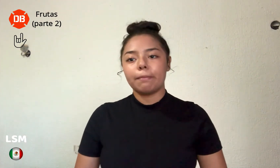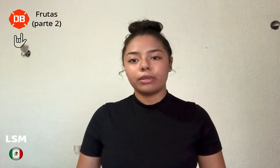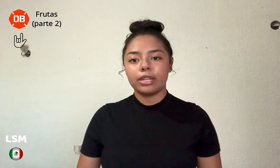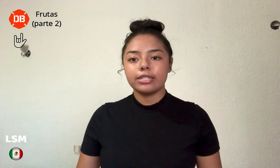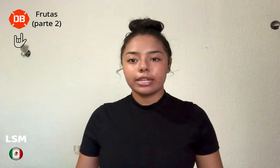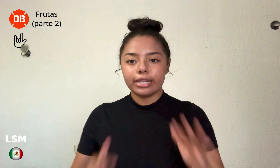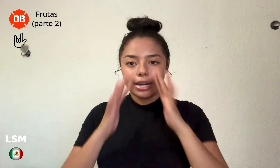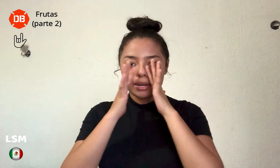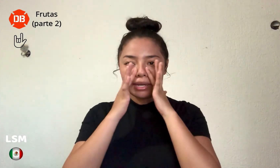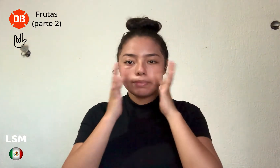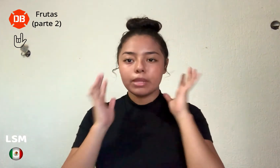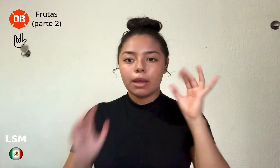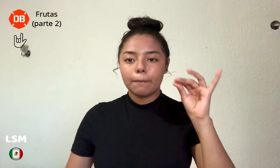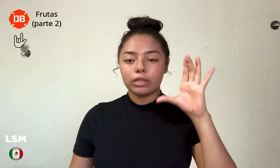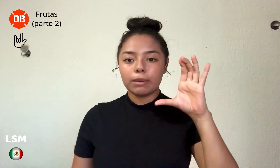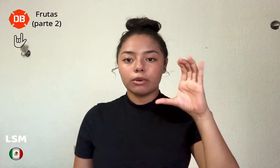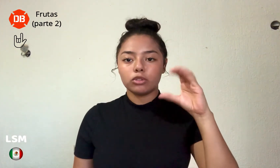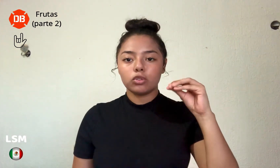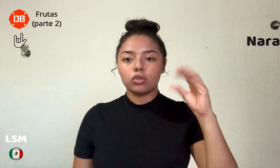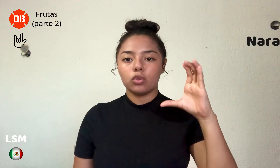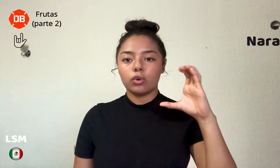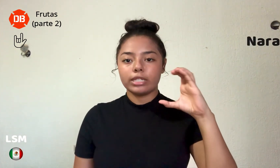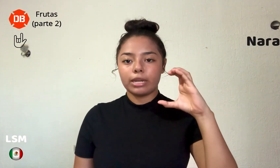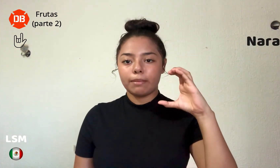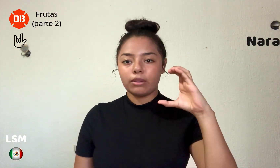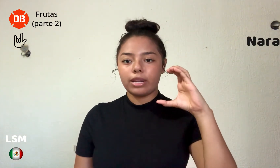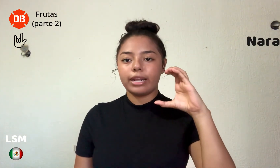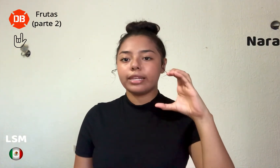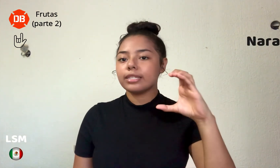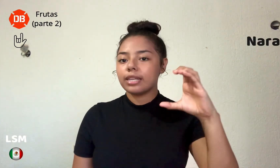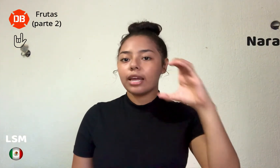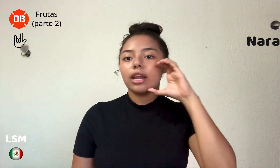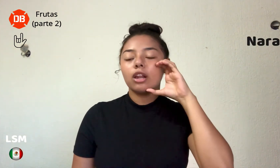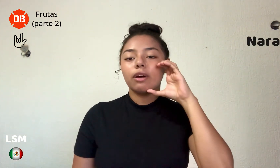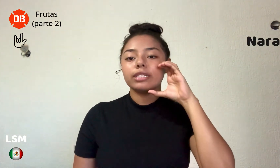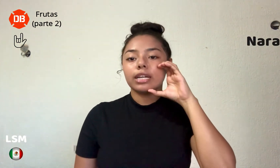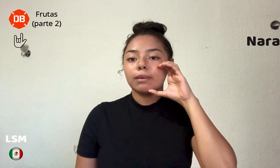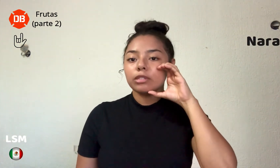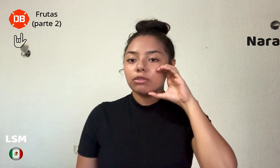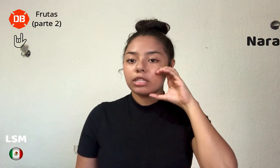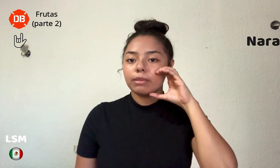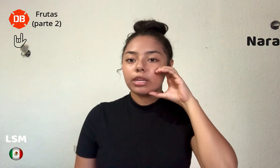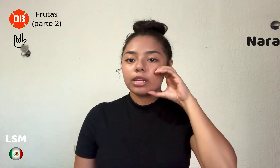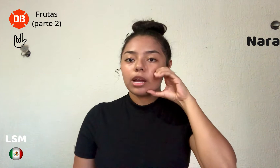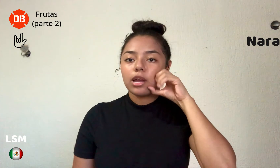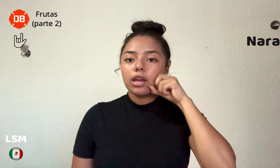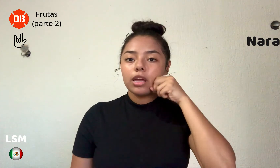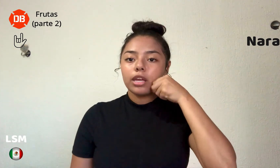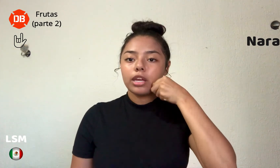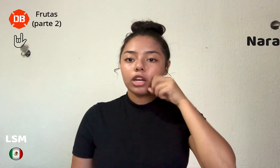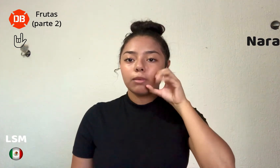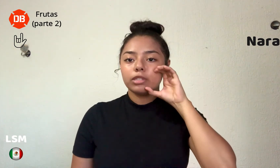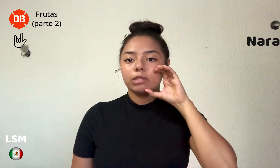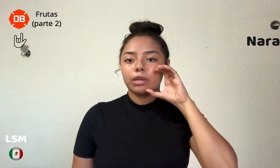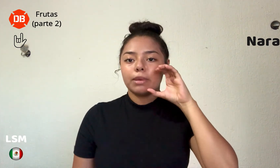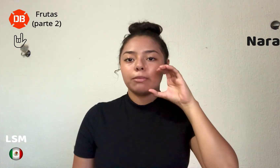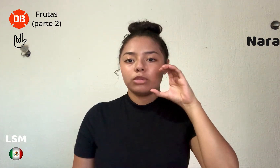poder decir naranja, ponemos nuestra mano en la letra C, lo acercamos a nuestra mejilla y como si exprimiéramos una